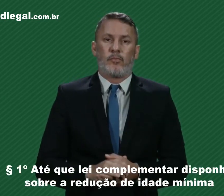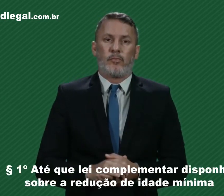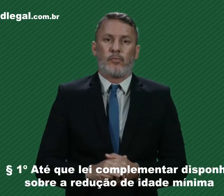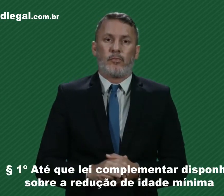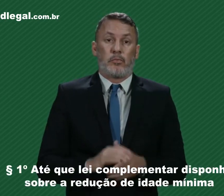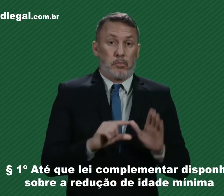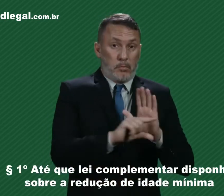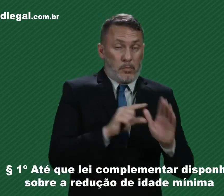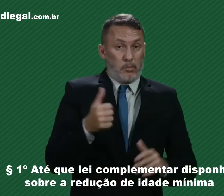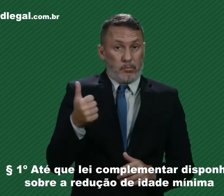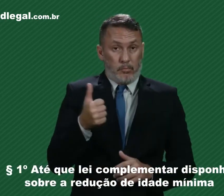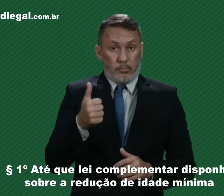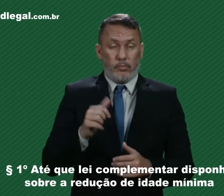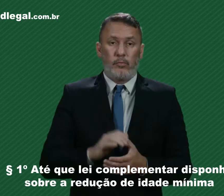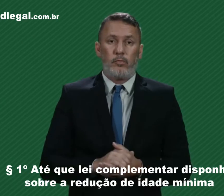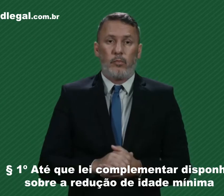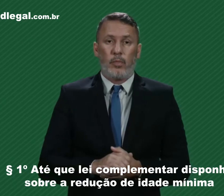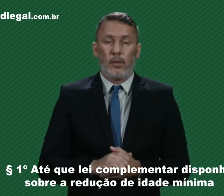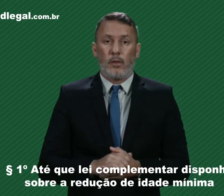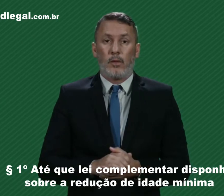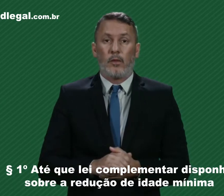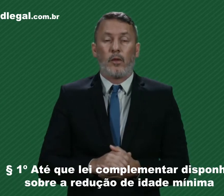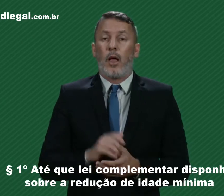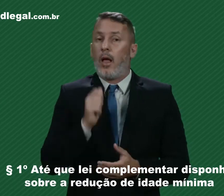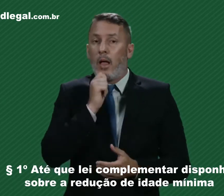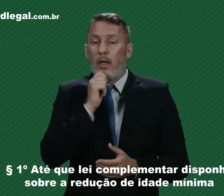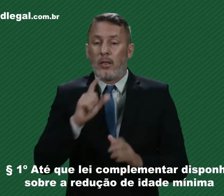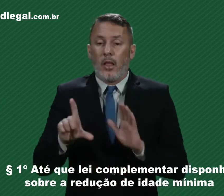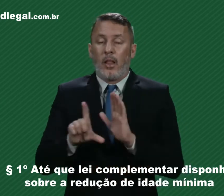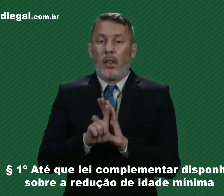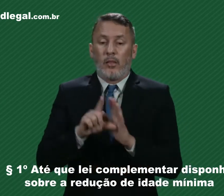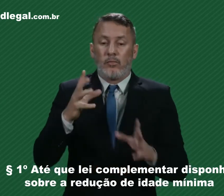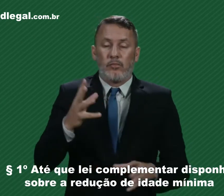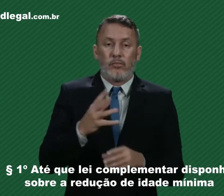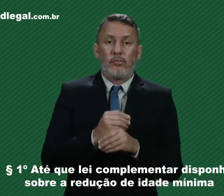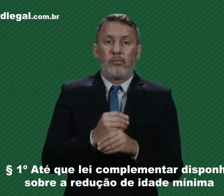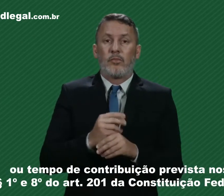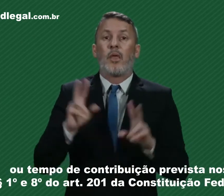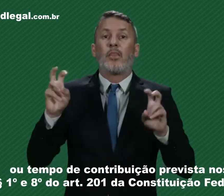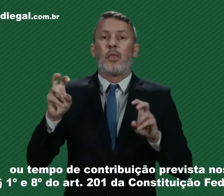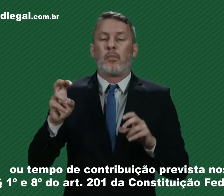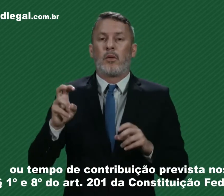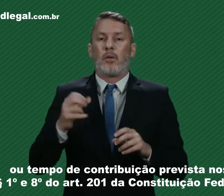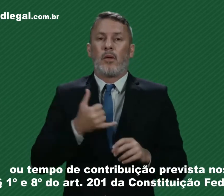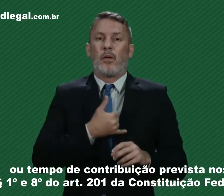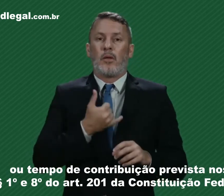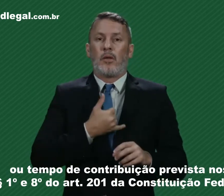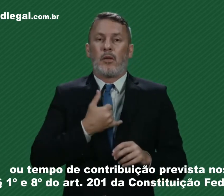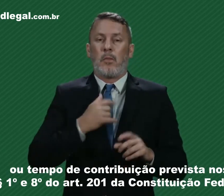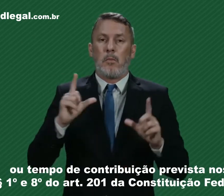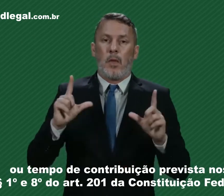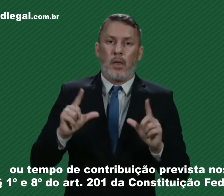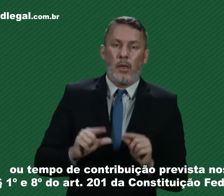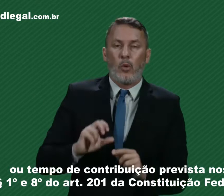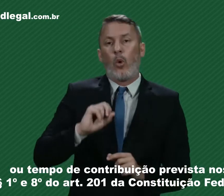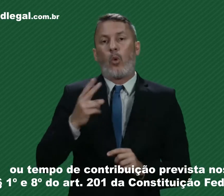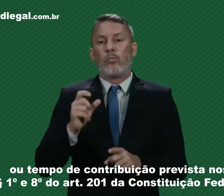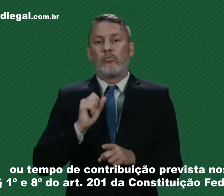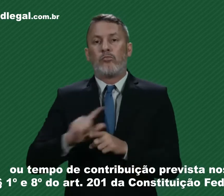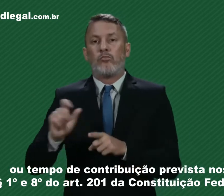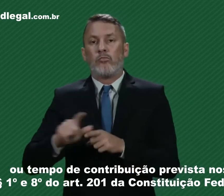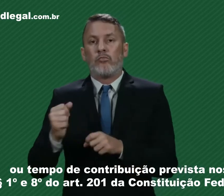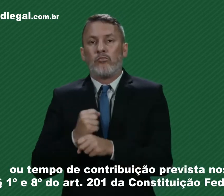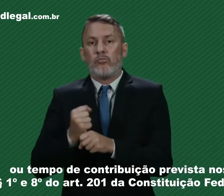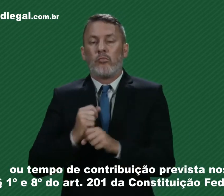Parágrafo 1º. Até que lei complementar disponha sobre a redução de idade mínima ou tempo de contribuição prevista nos